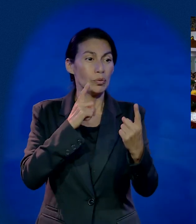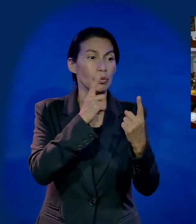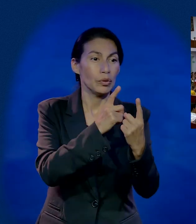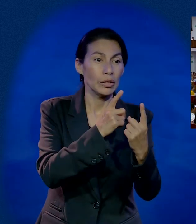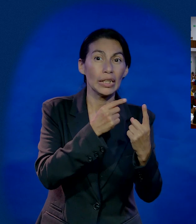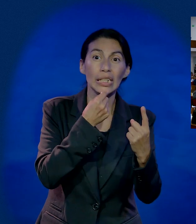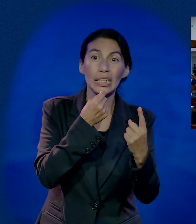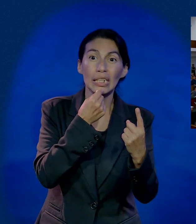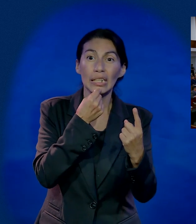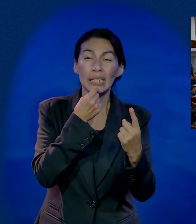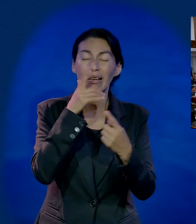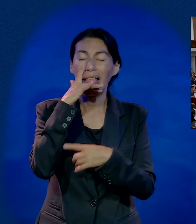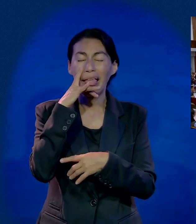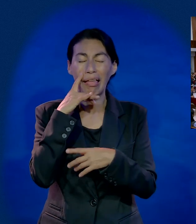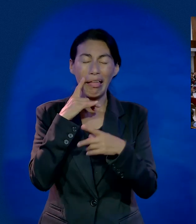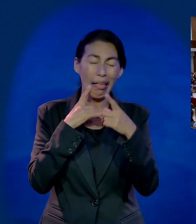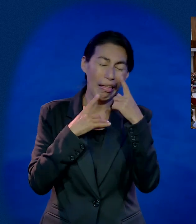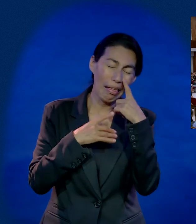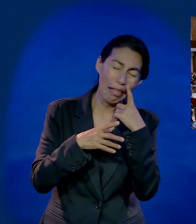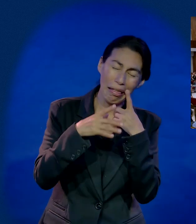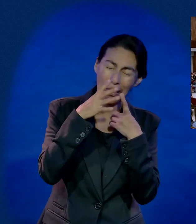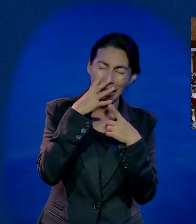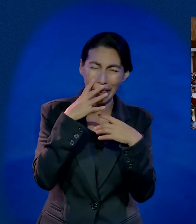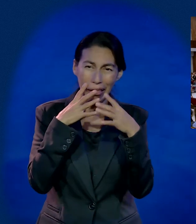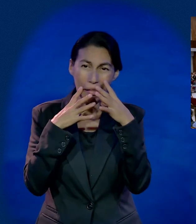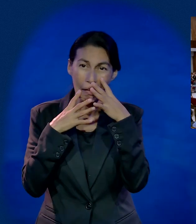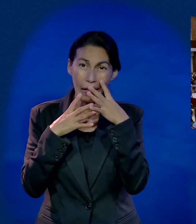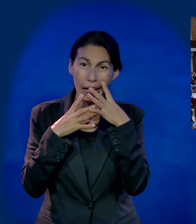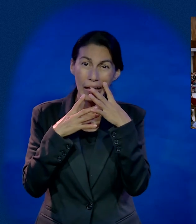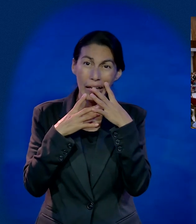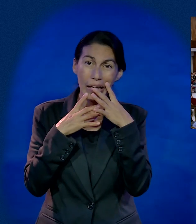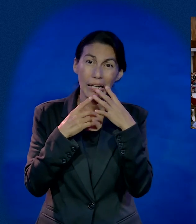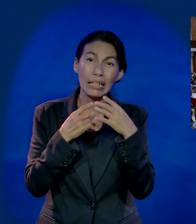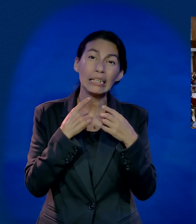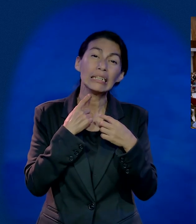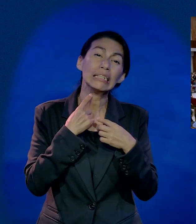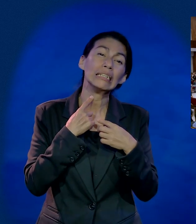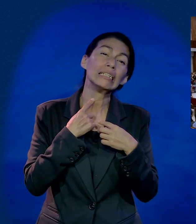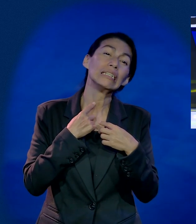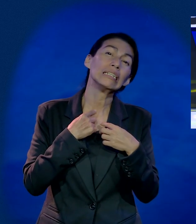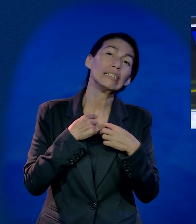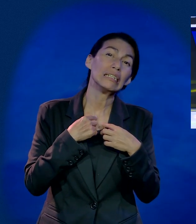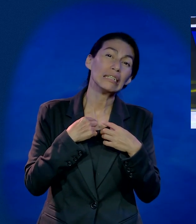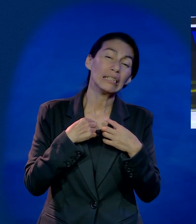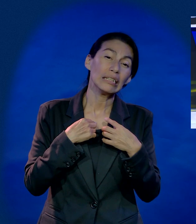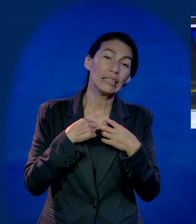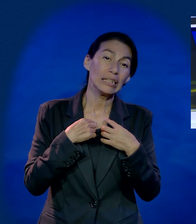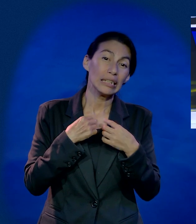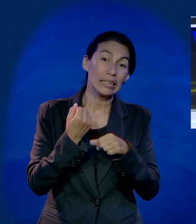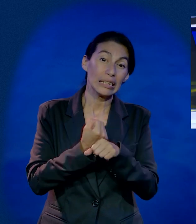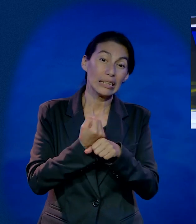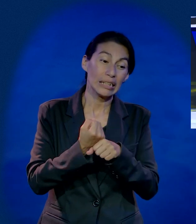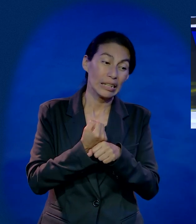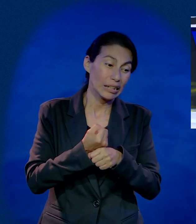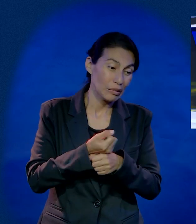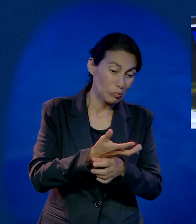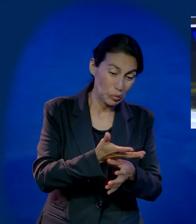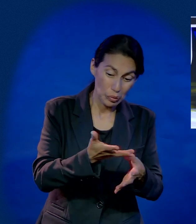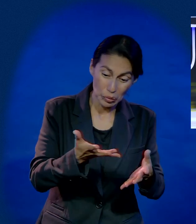estresado. Llego y la encuentro a ella con la niña en un llanto, una abertura de aquí hacia